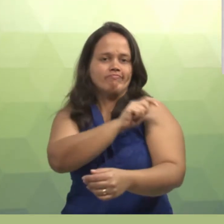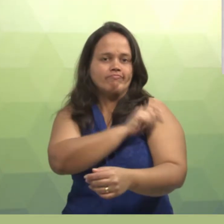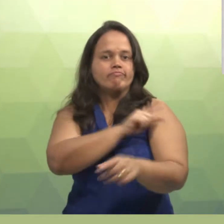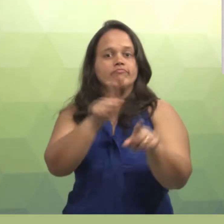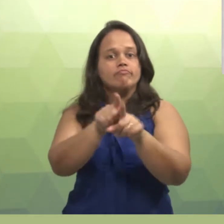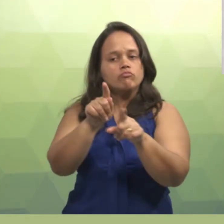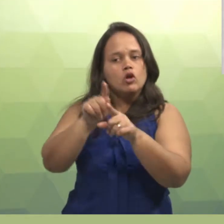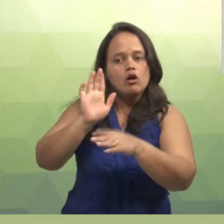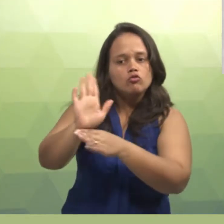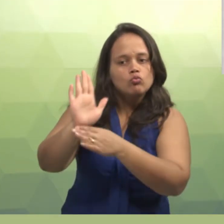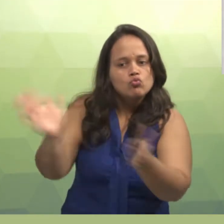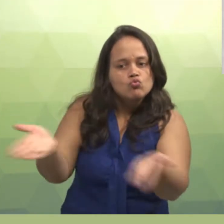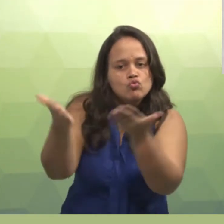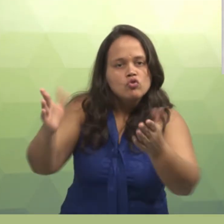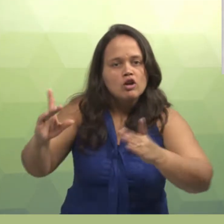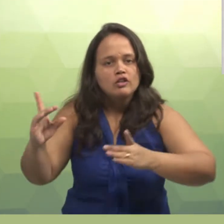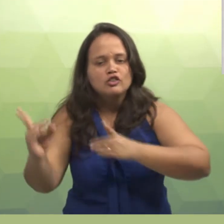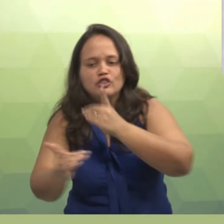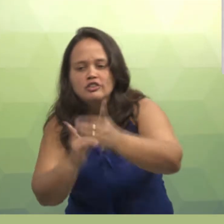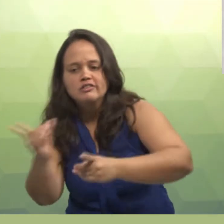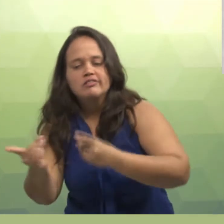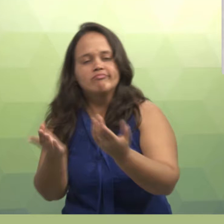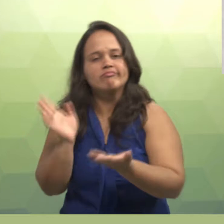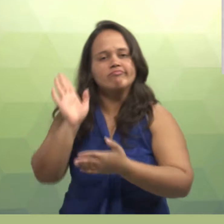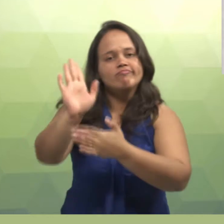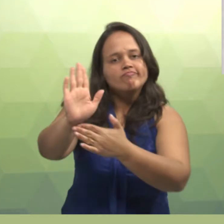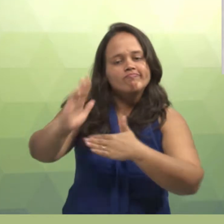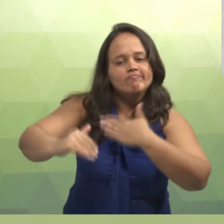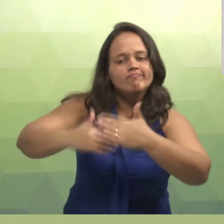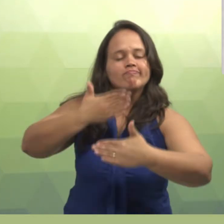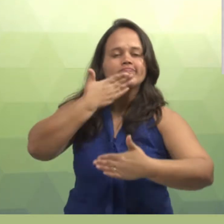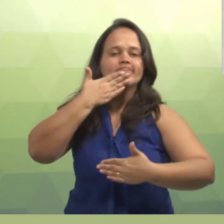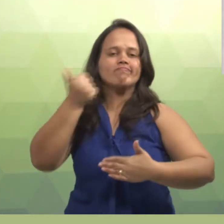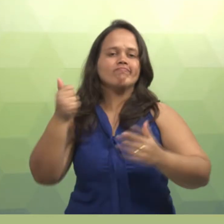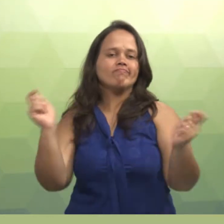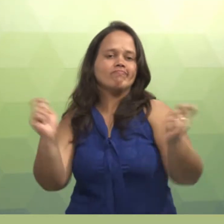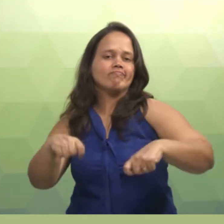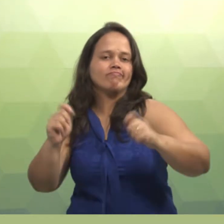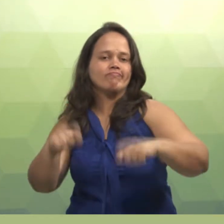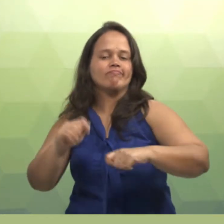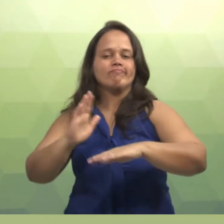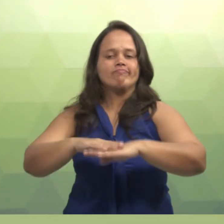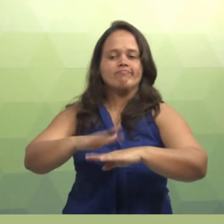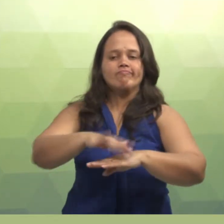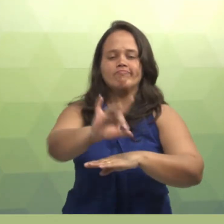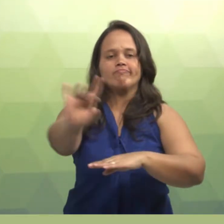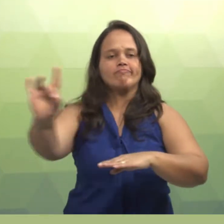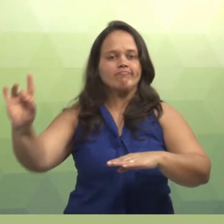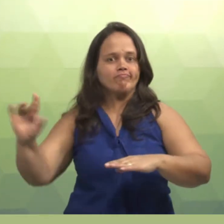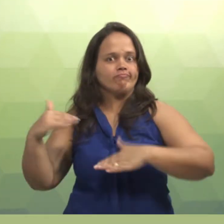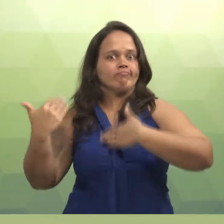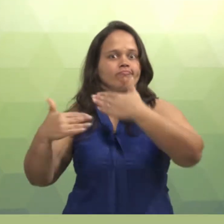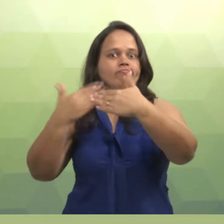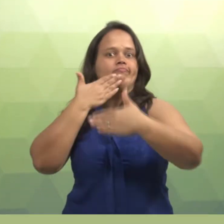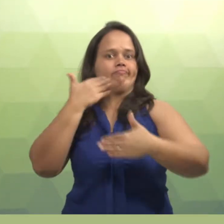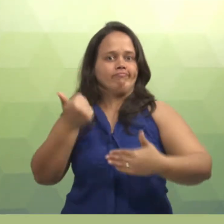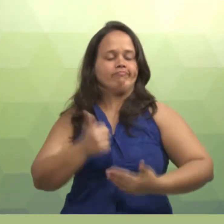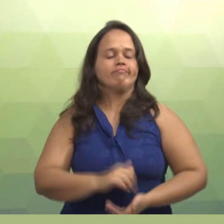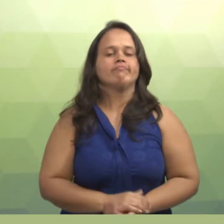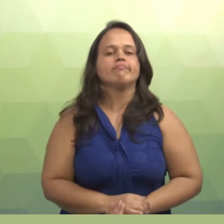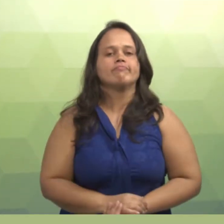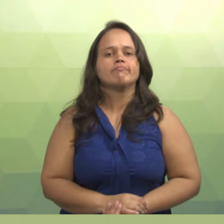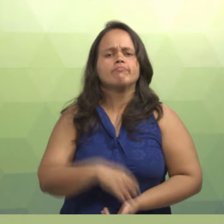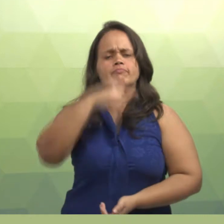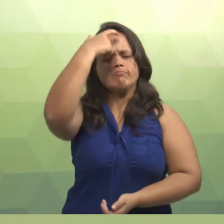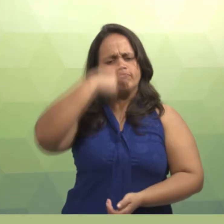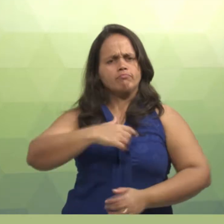favoreçam o desenvolvimento de habilidades cada vez mais complexas. Uma conduta profissional competente é aquela